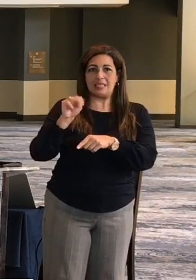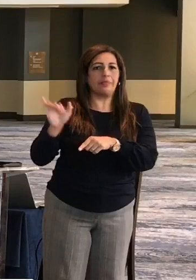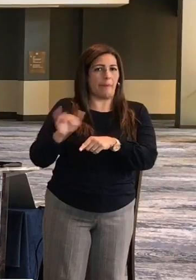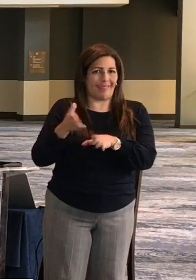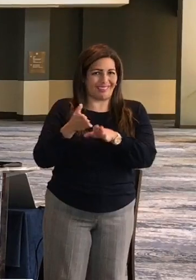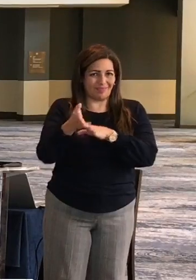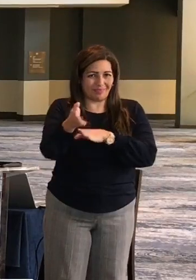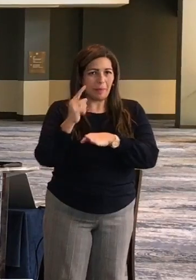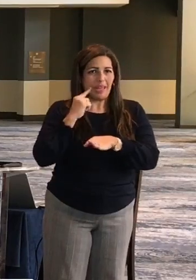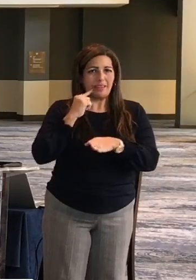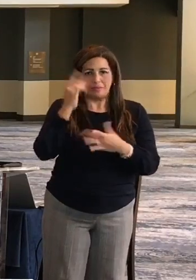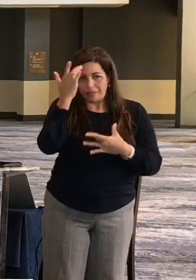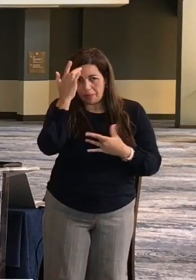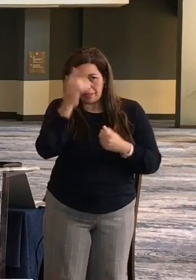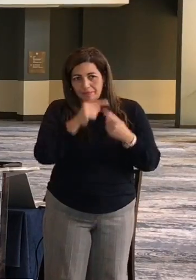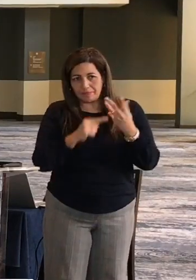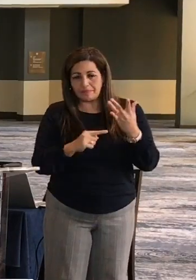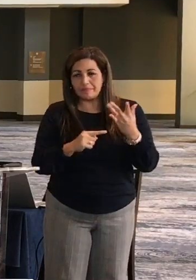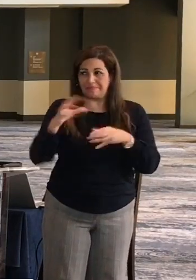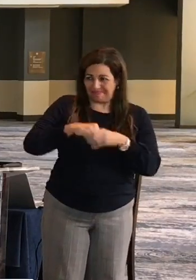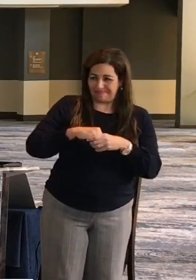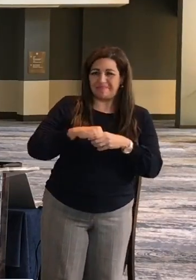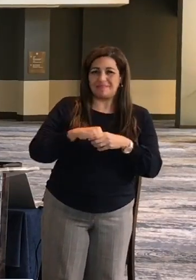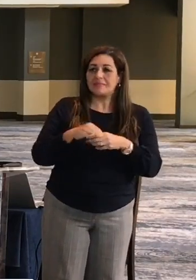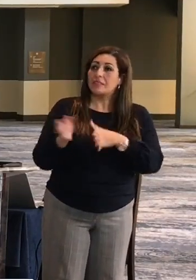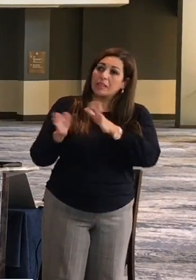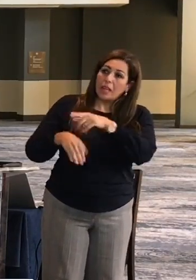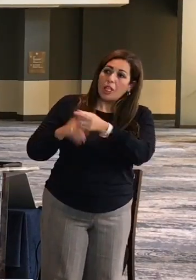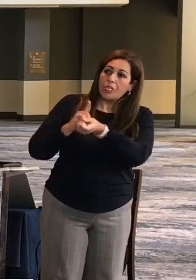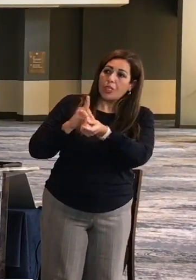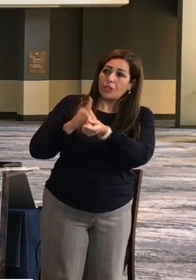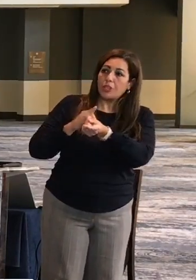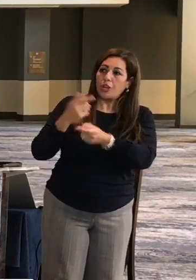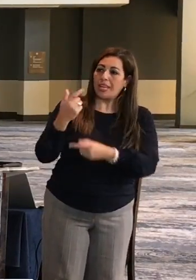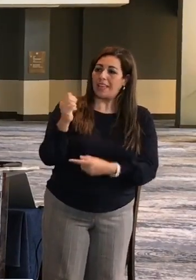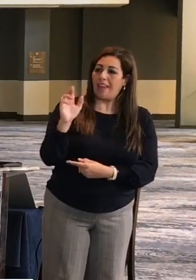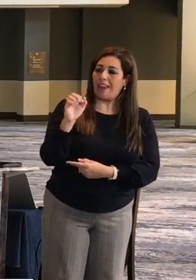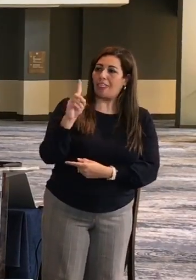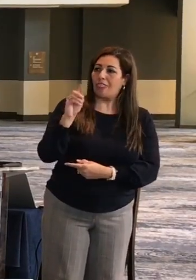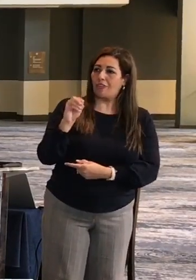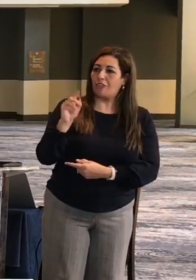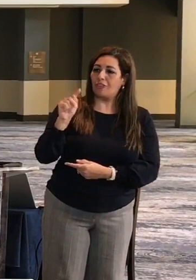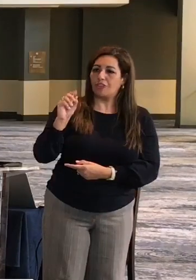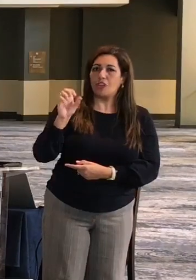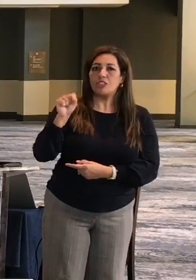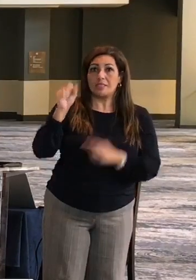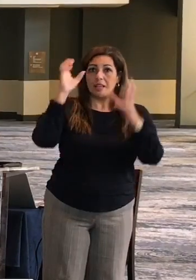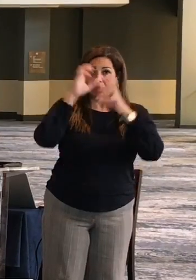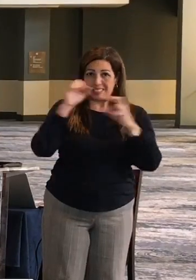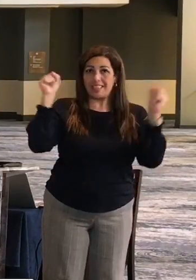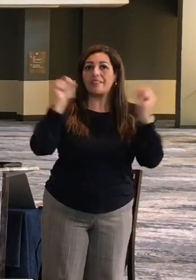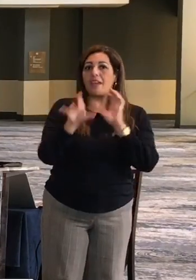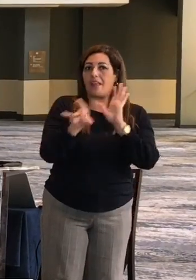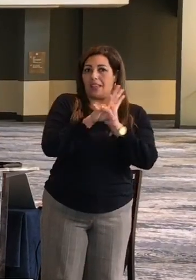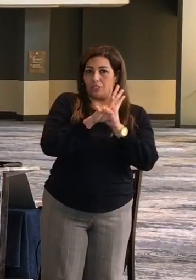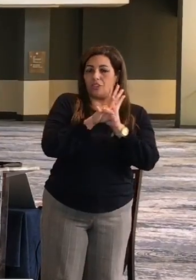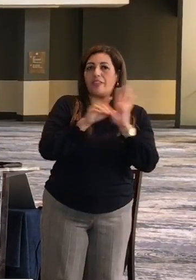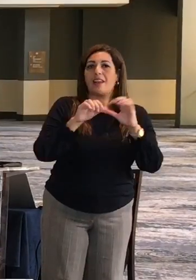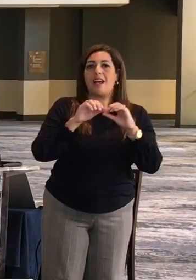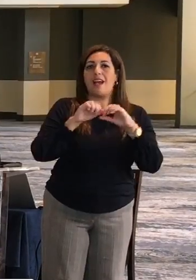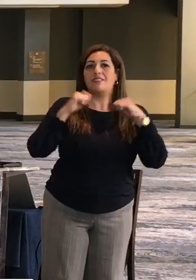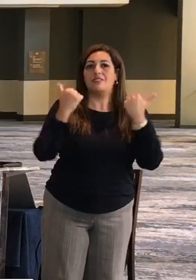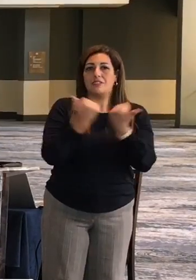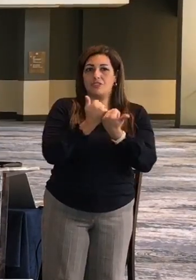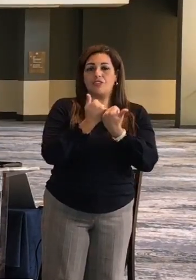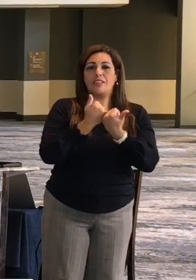también, miembro de esta sociedad. El doctor Gerardo, el presidente electo de la Sociedad Puertorriqueña